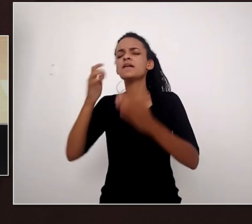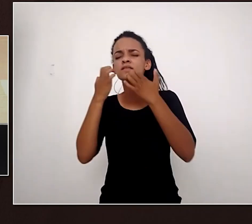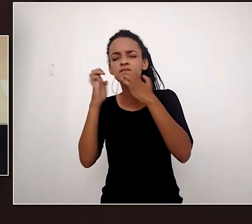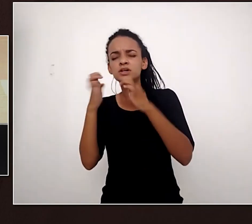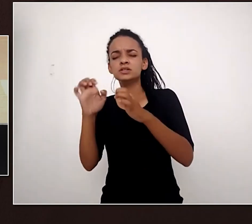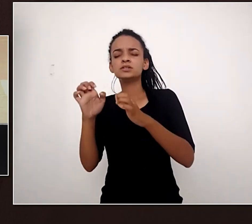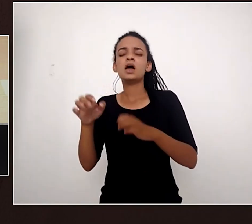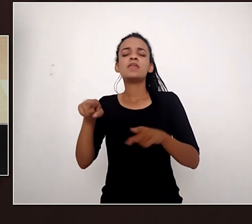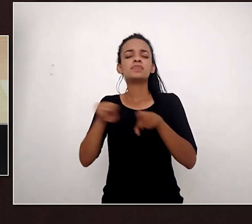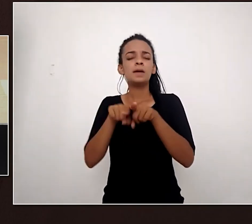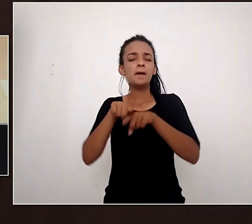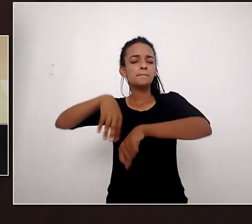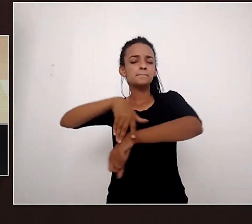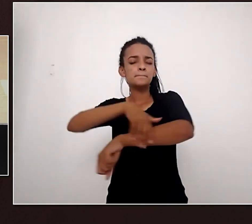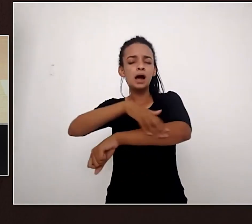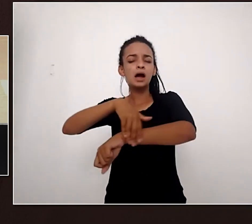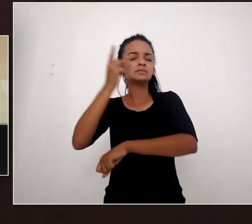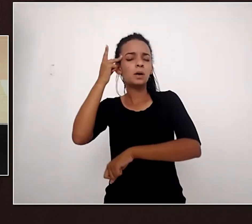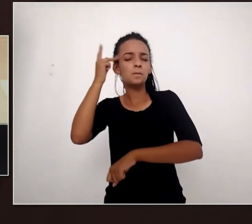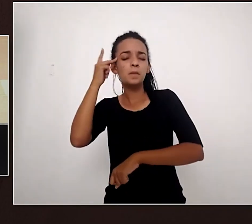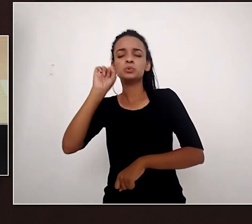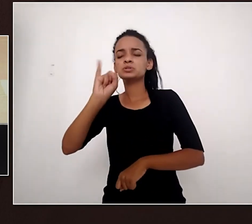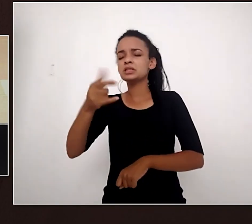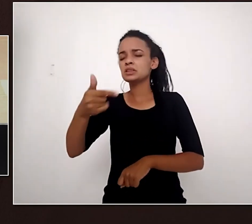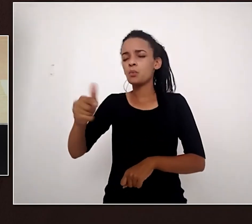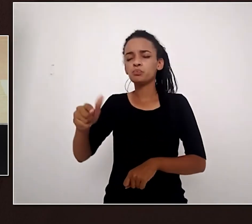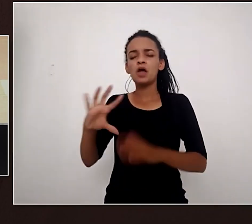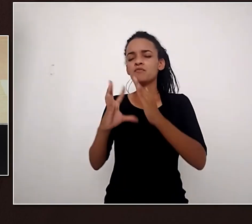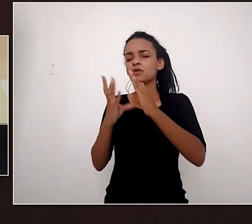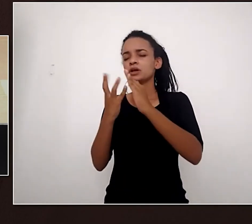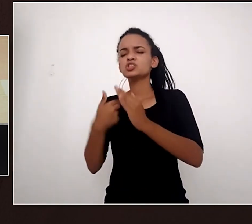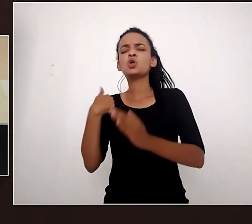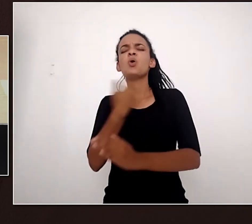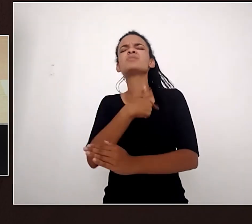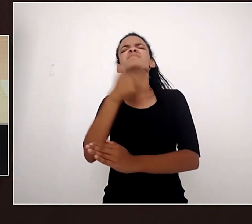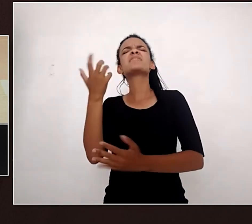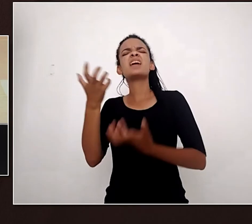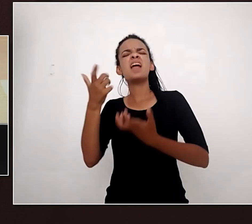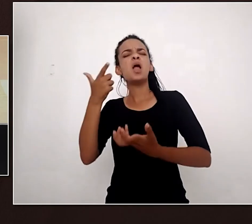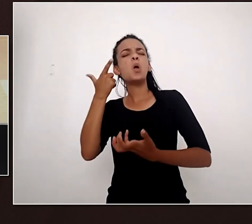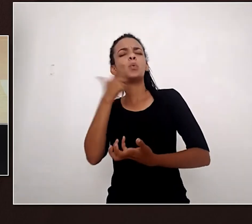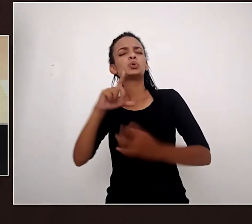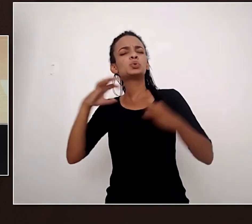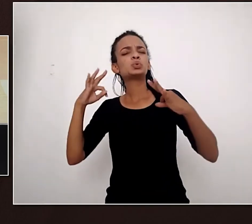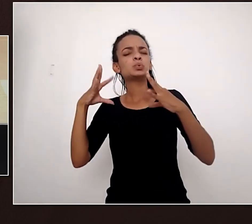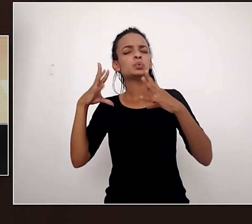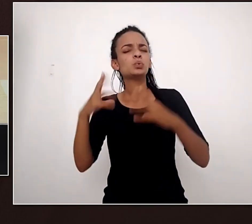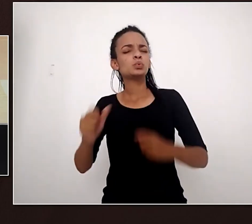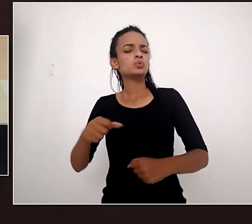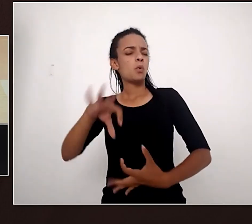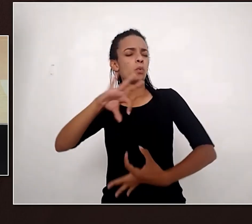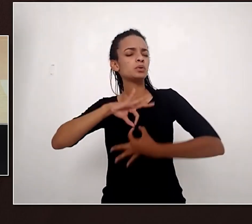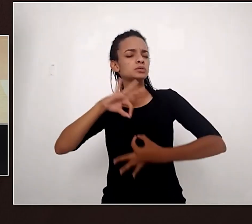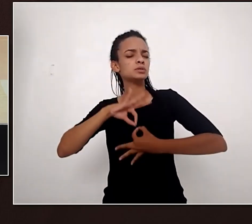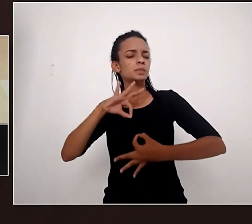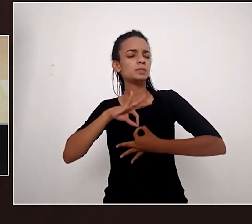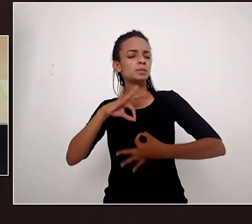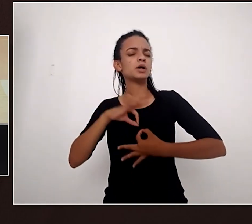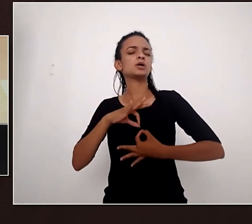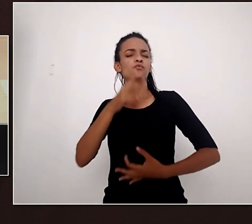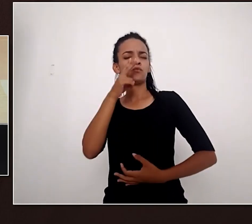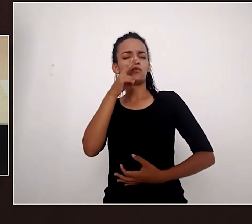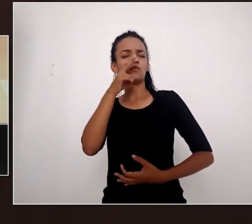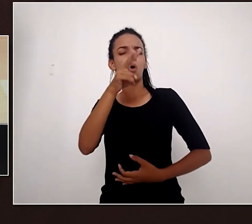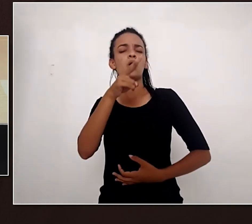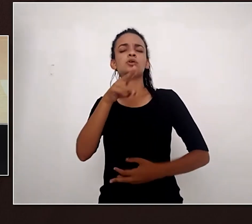da igreja, Senhor, nós queremos conquistar tudo, Senhor, com esse espírito de Marte. Por isso, Senhor, abençoa,